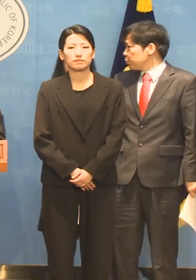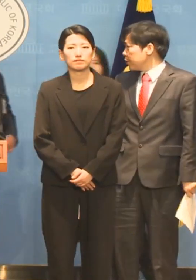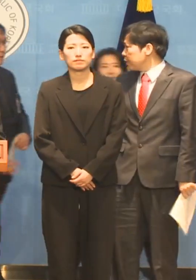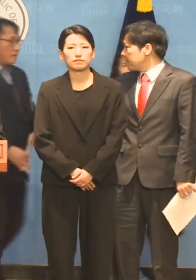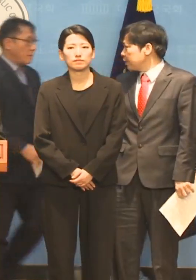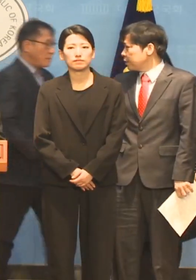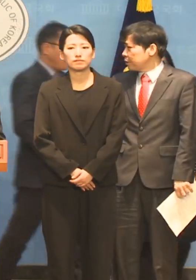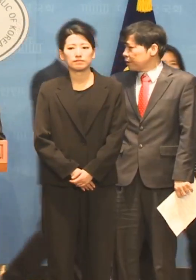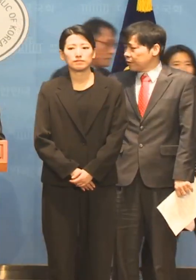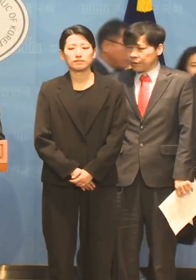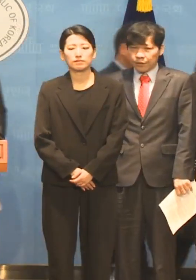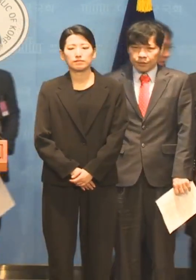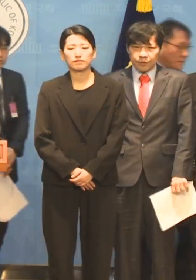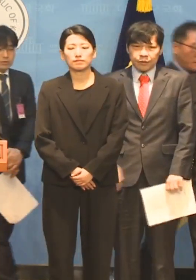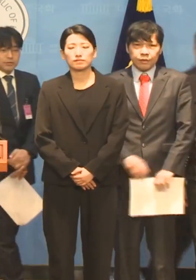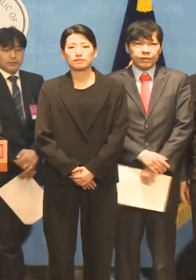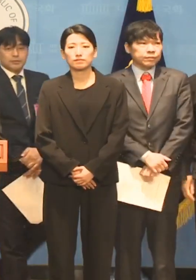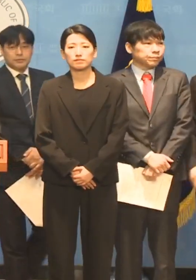이쪽으로. 예.